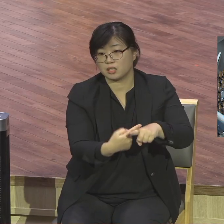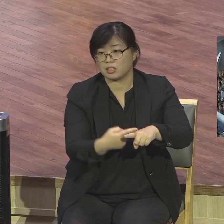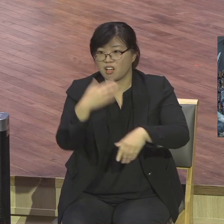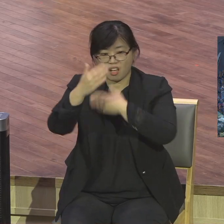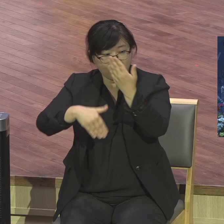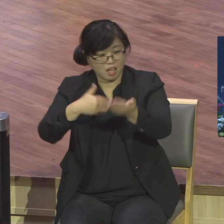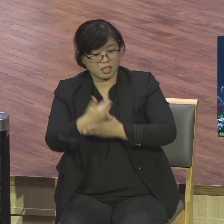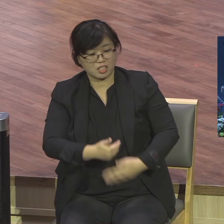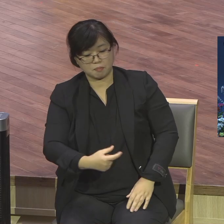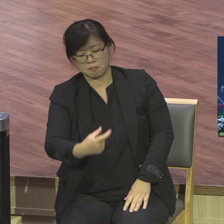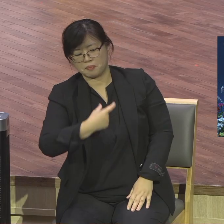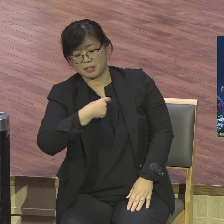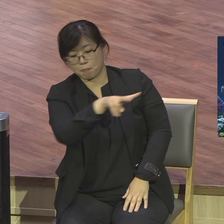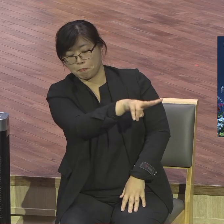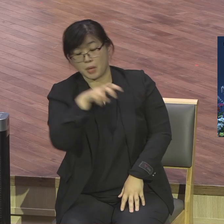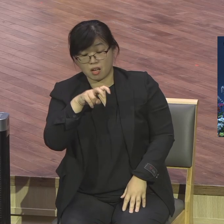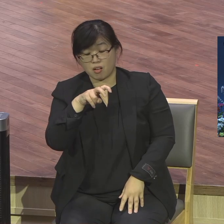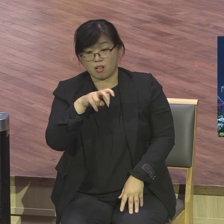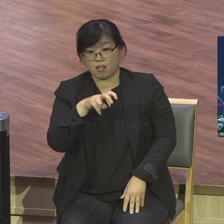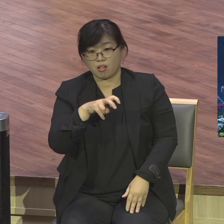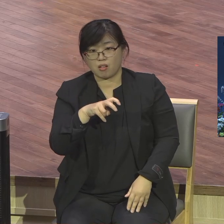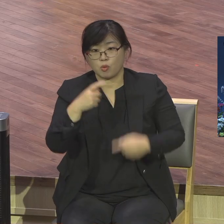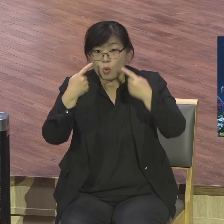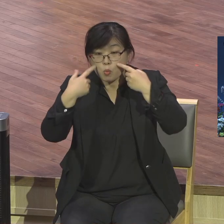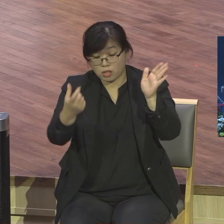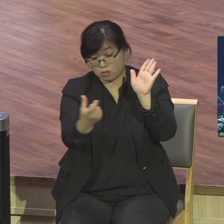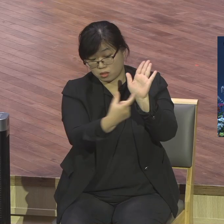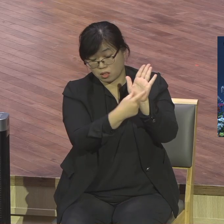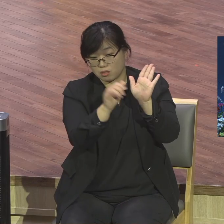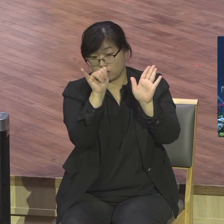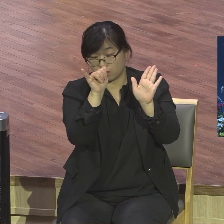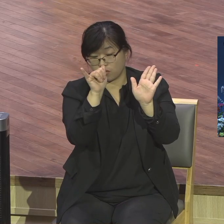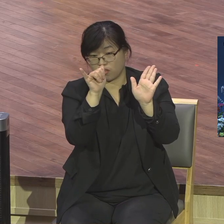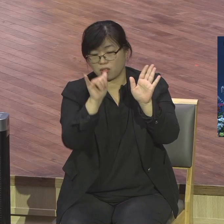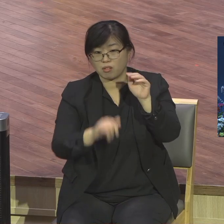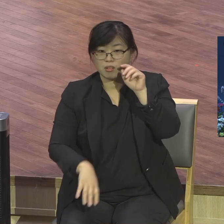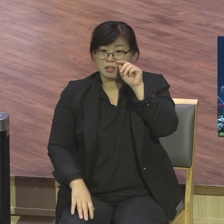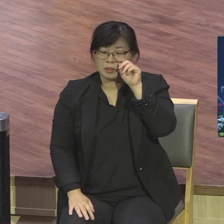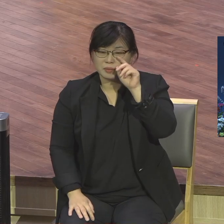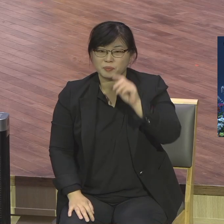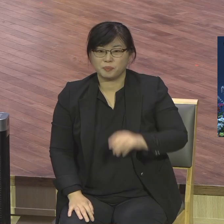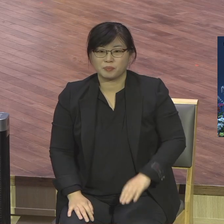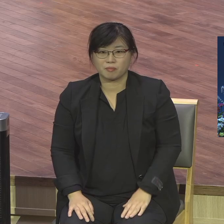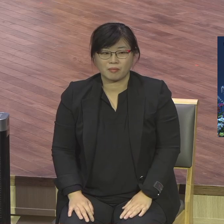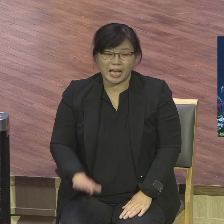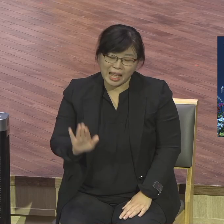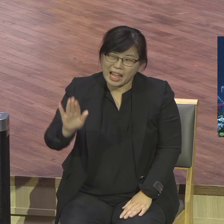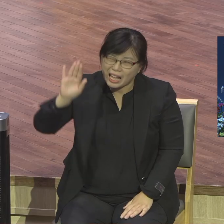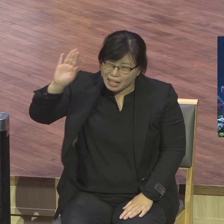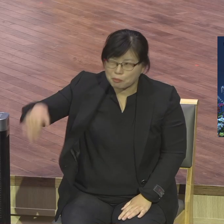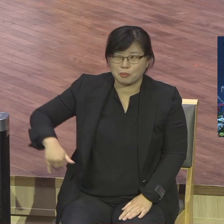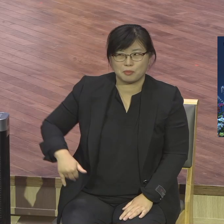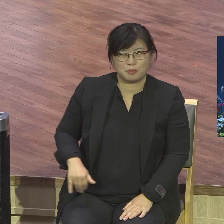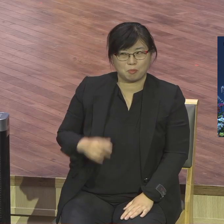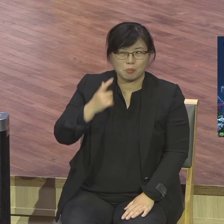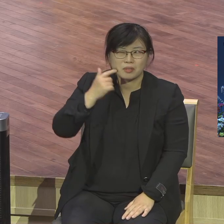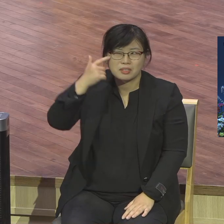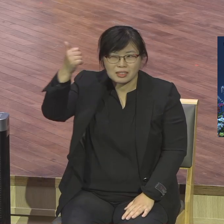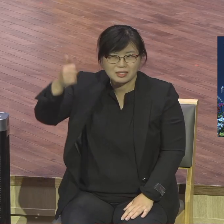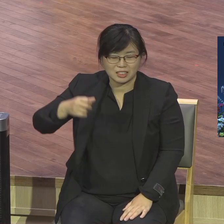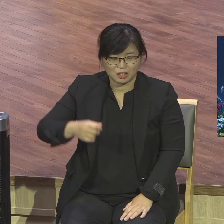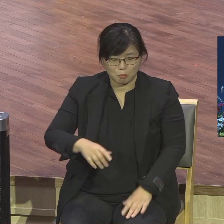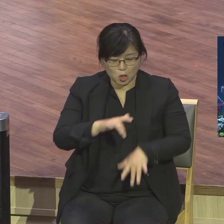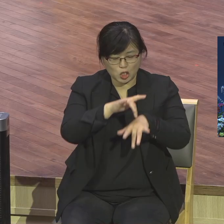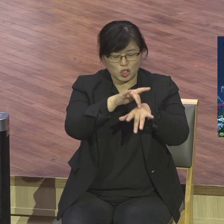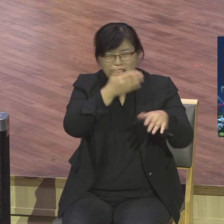여러분 귀신이 조상님을 섬기는 조상 앞에 효도하는 말 이게 귀신